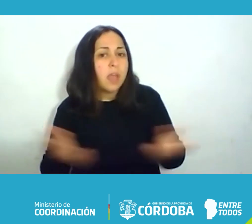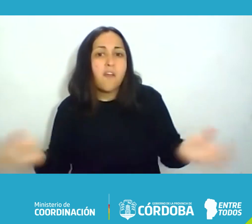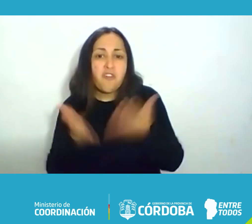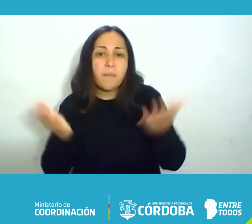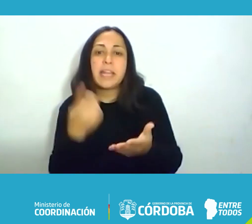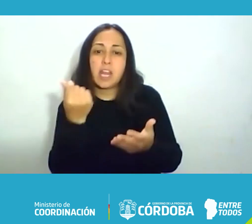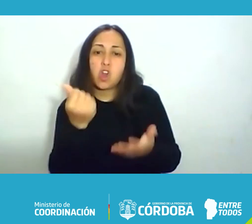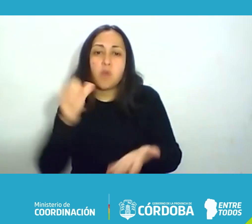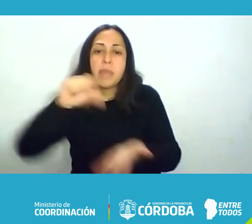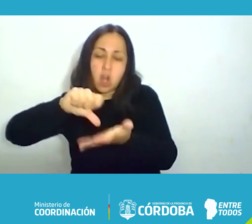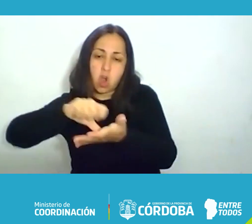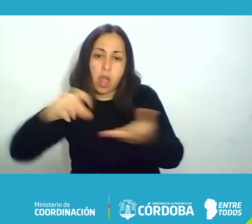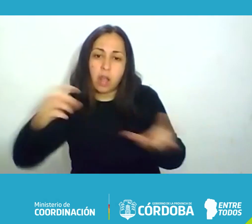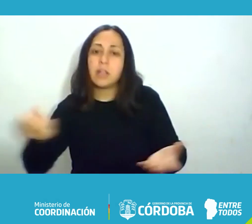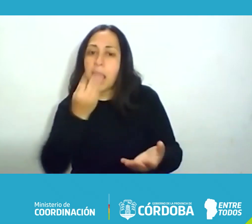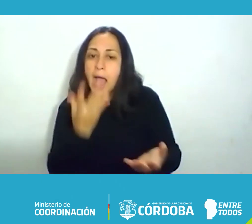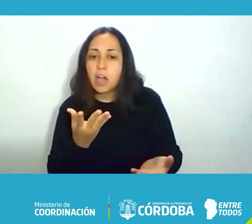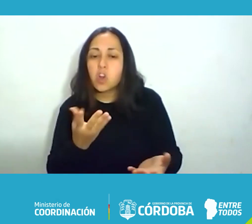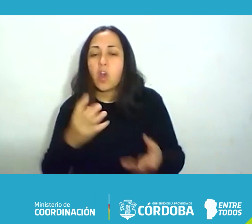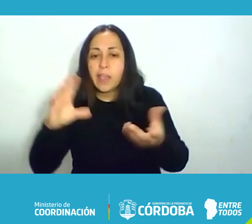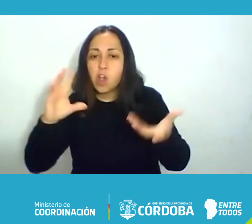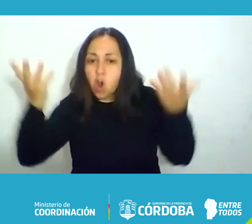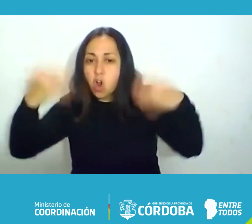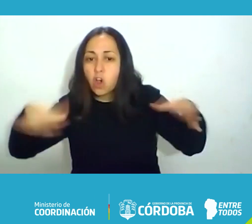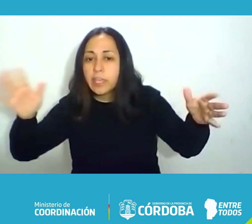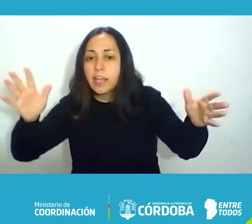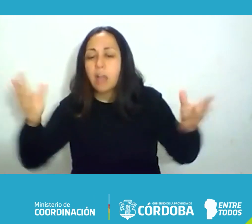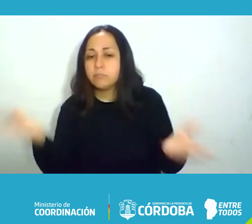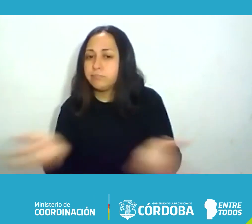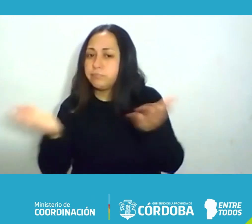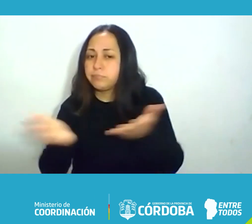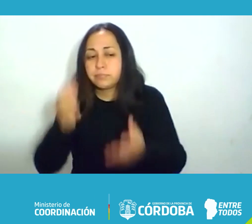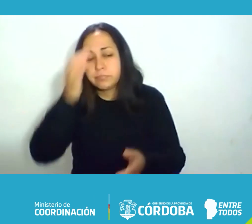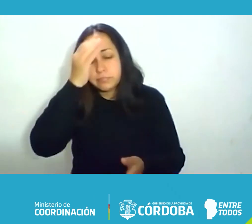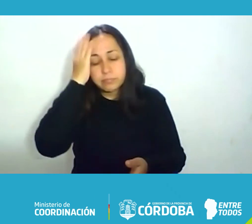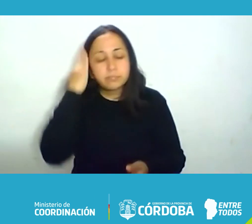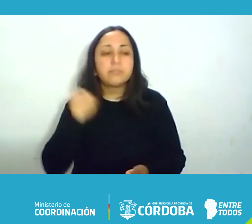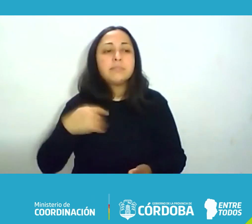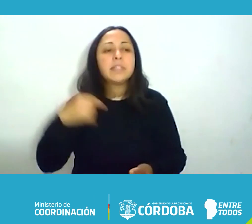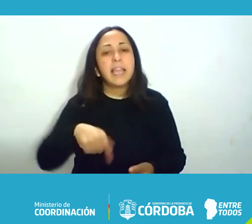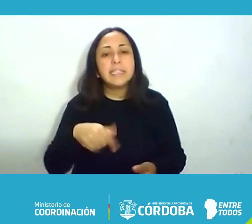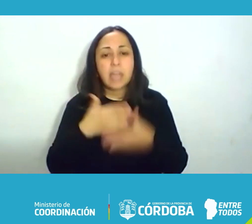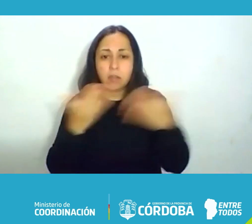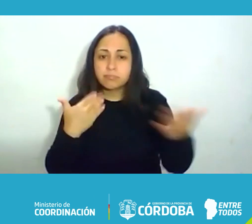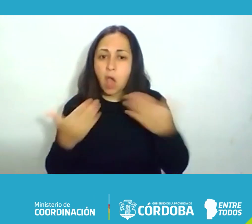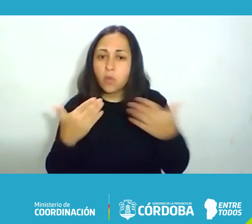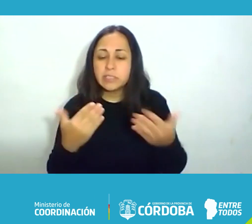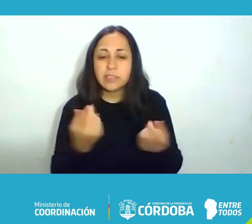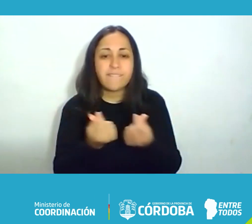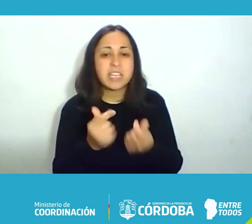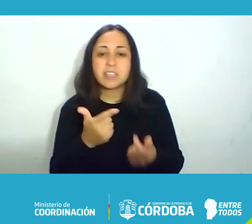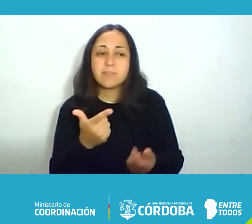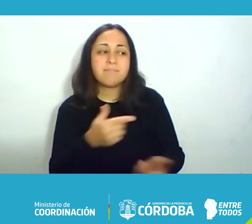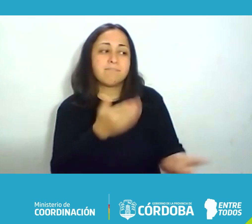economía local, social y agroecológica. Cambiar a un modelo económico participativo sustentable. Considera que esta audiencia carece de validez, debiendo